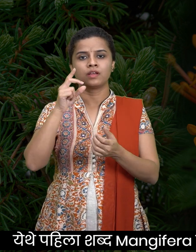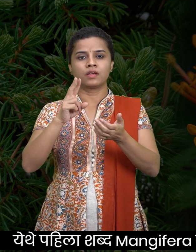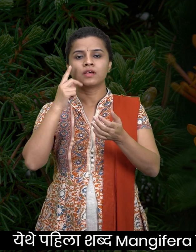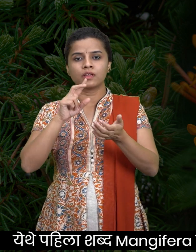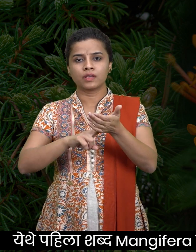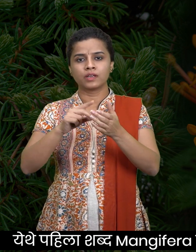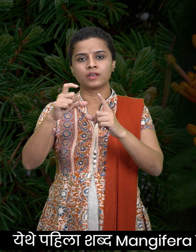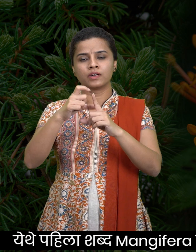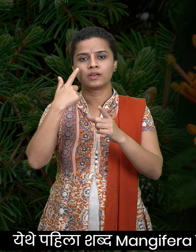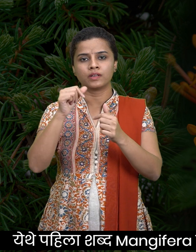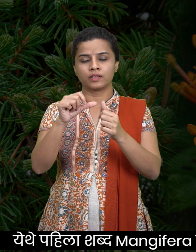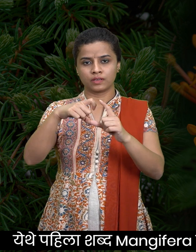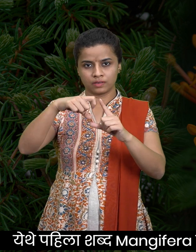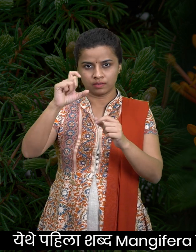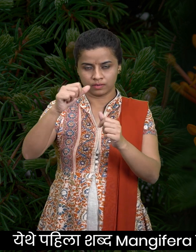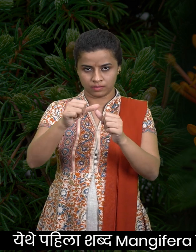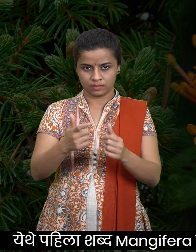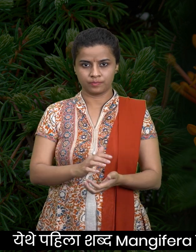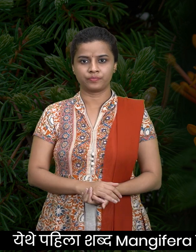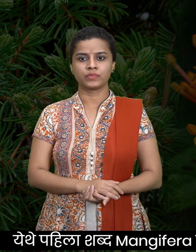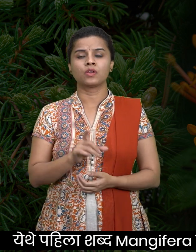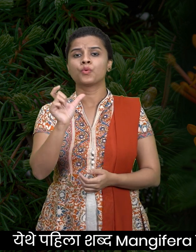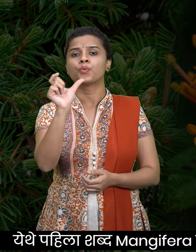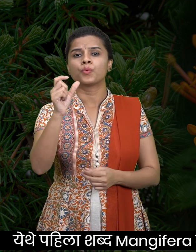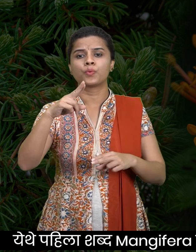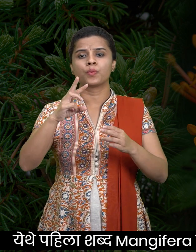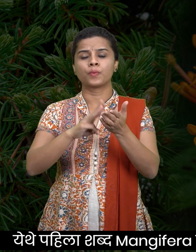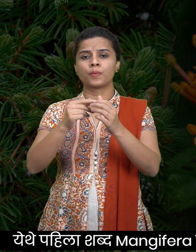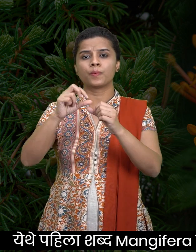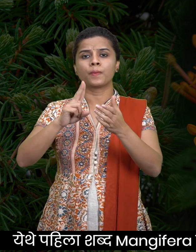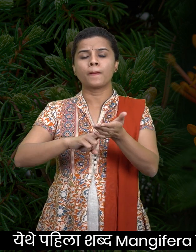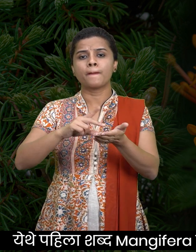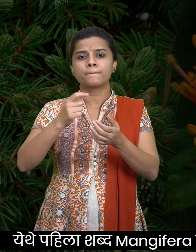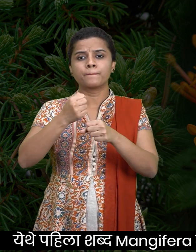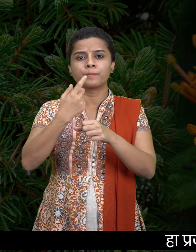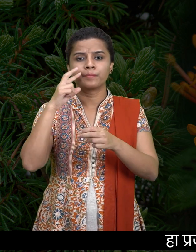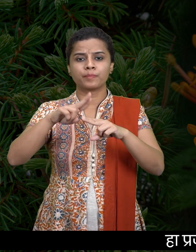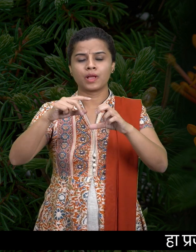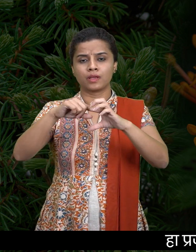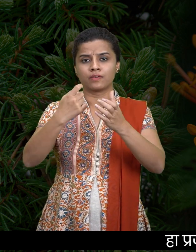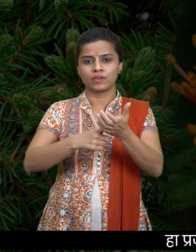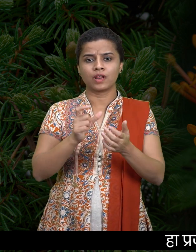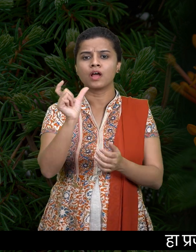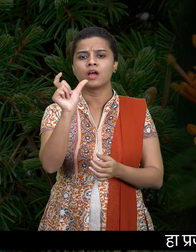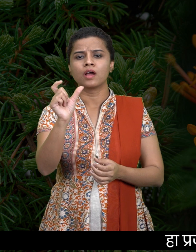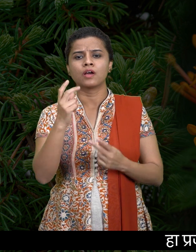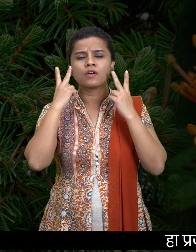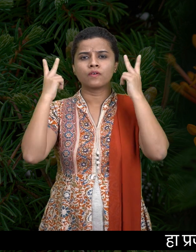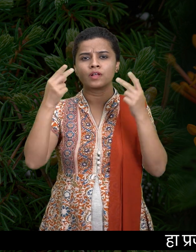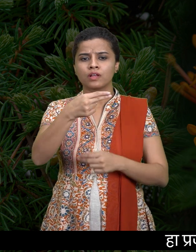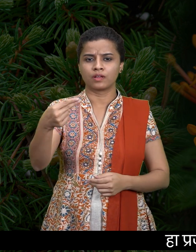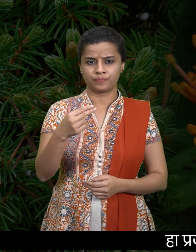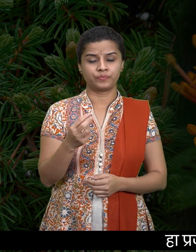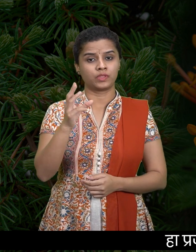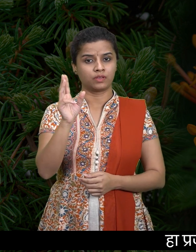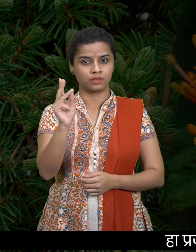येथे पहिला शब्द मॅग्निफेरा वंशाच्या नावाचा संदर्भ देतो आणि दुसरा शब्द इंडिका या प्रजातीच्या नावाचा संदर्भ देतो.